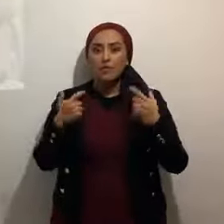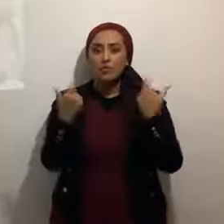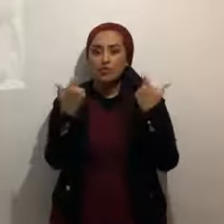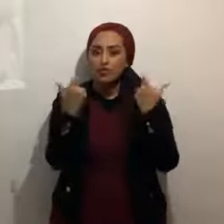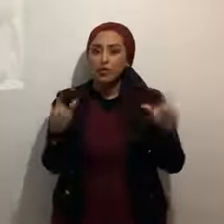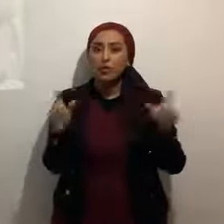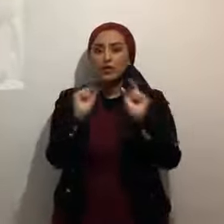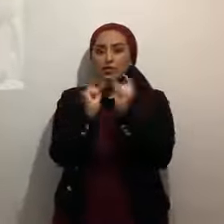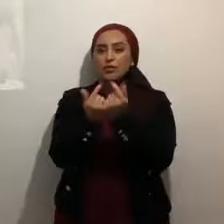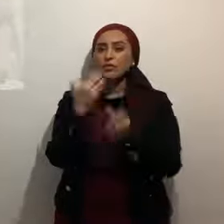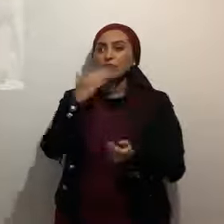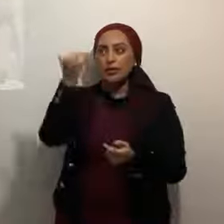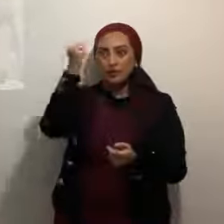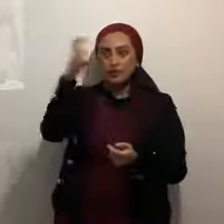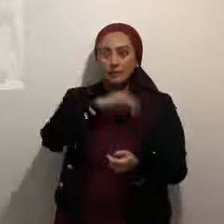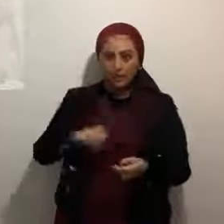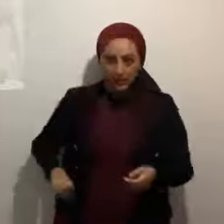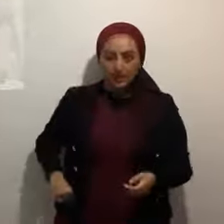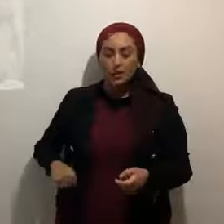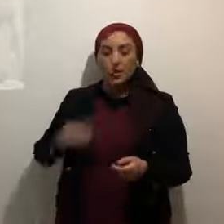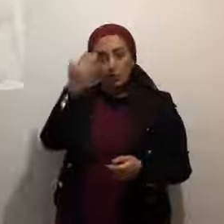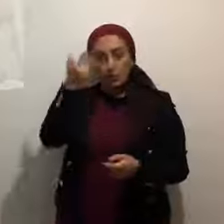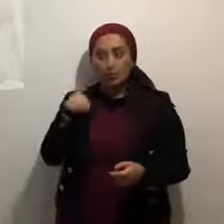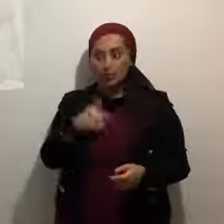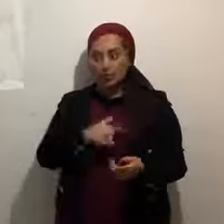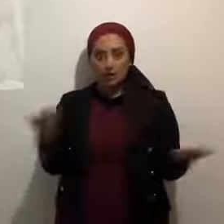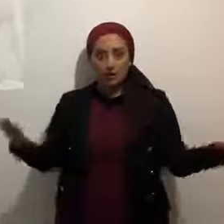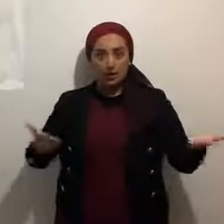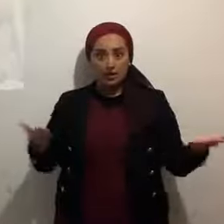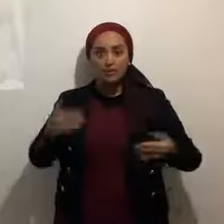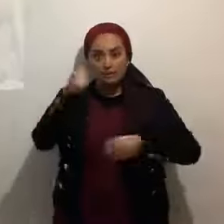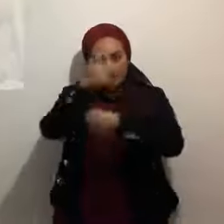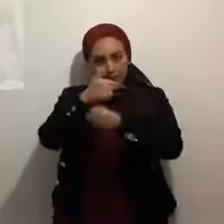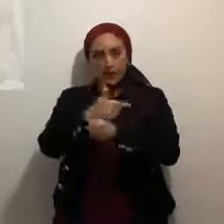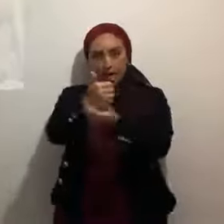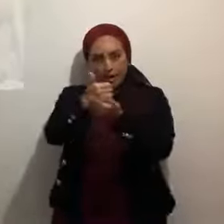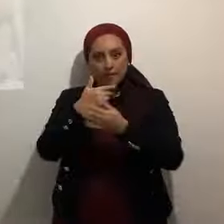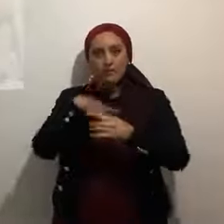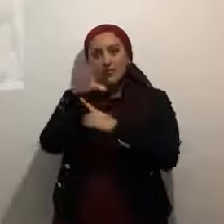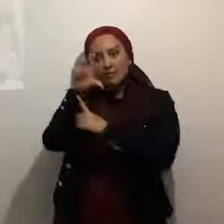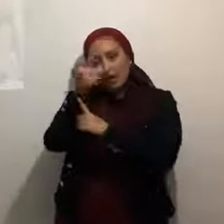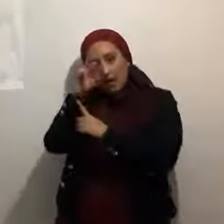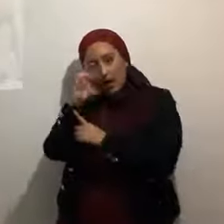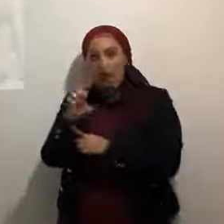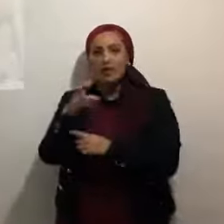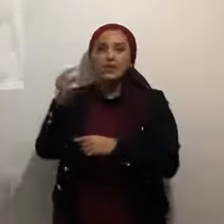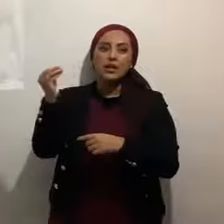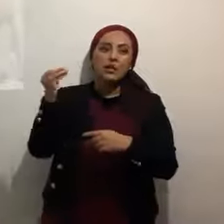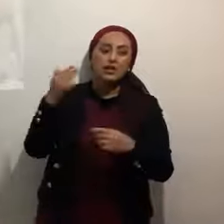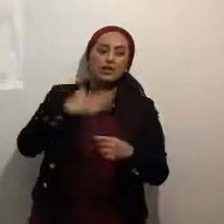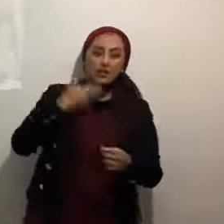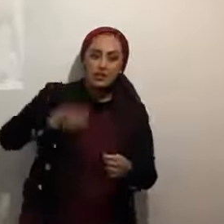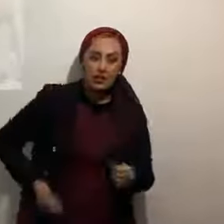a Yahshua Mashiach, bendito sea el Abba Kadosh, por eso estamos aquí, los hermanos que me ayudan a transmitir, y un servidor, los roín,